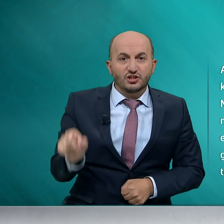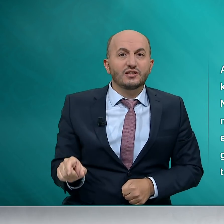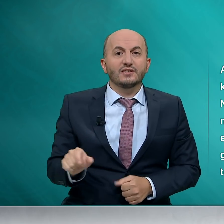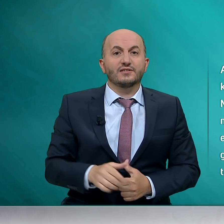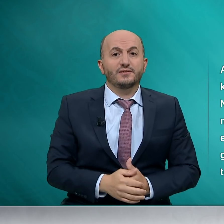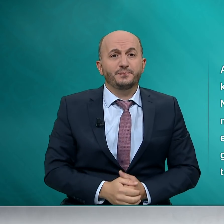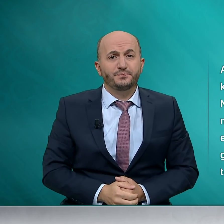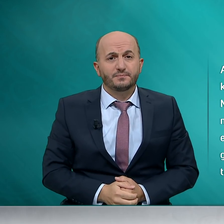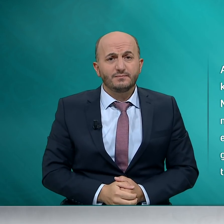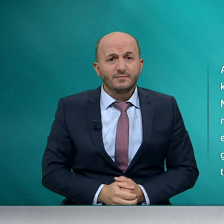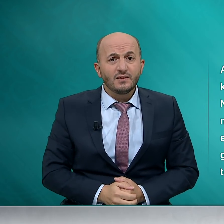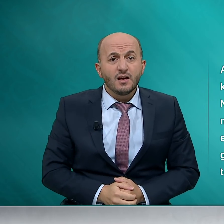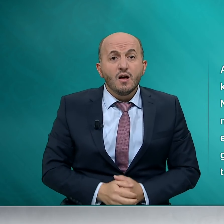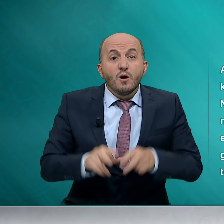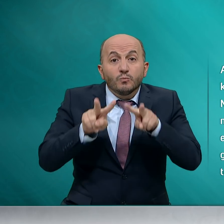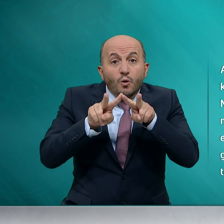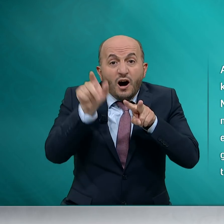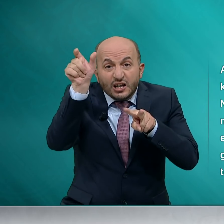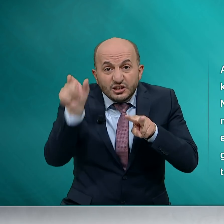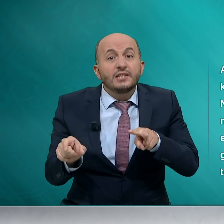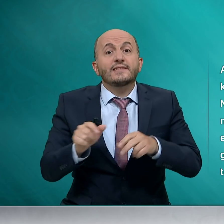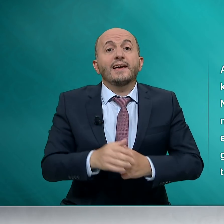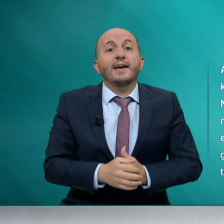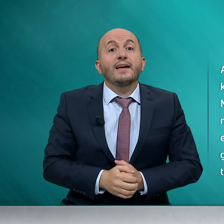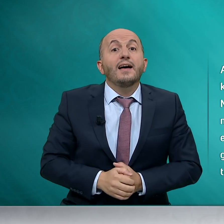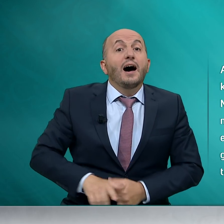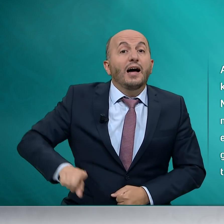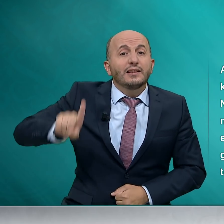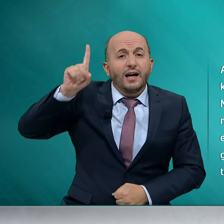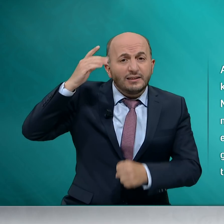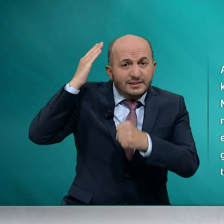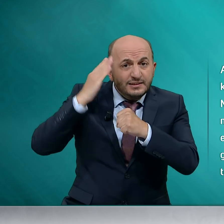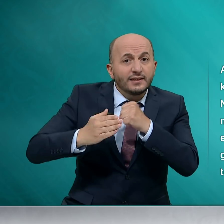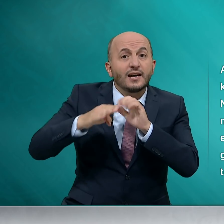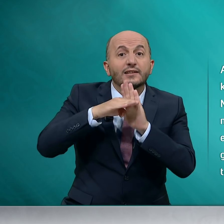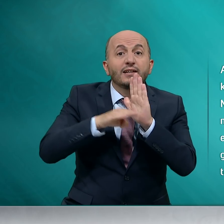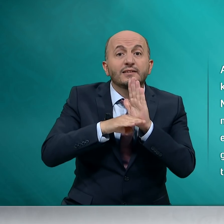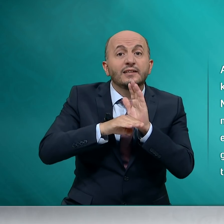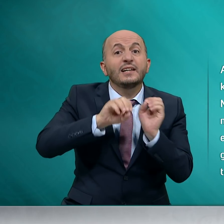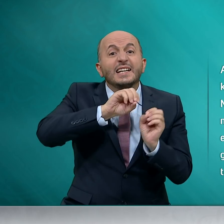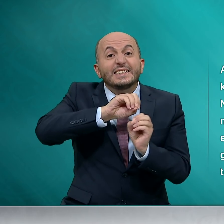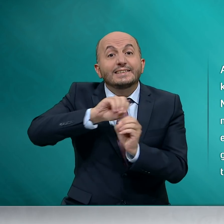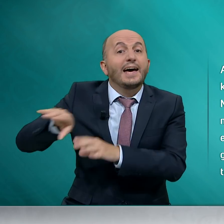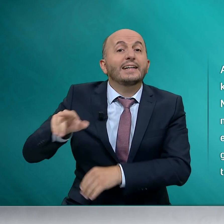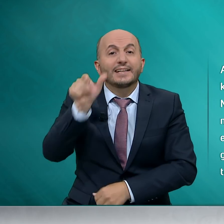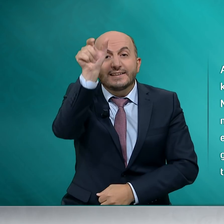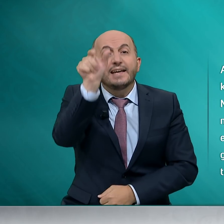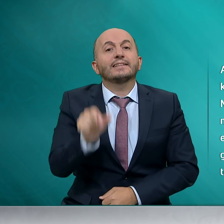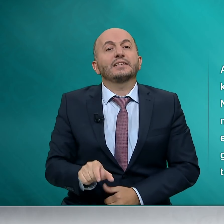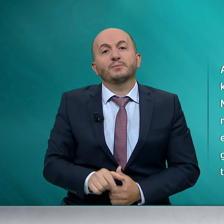kişidir. Muhacir ise Allah'ın yasaklarını terk eden